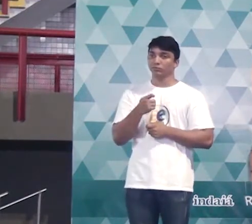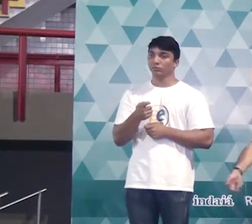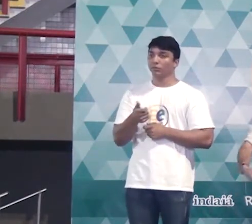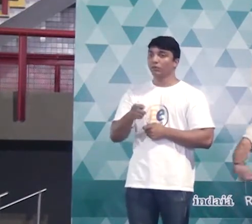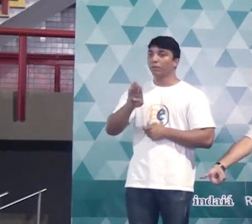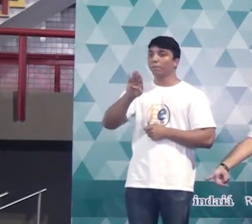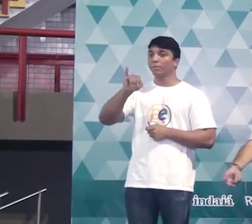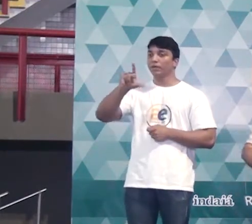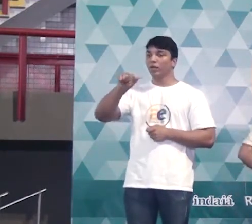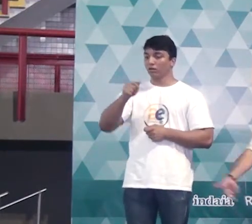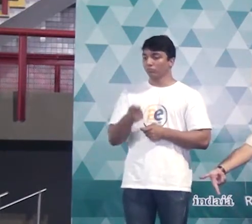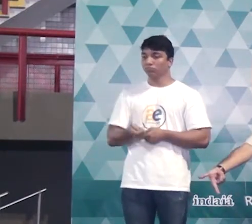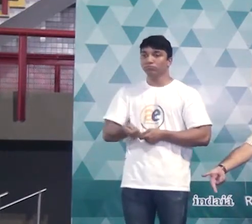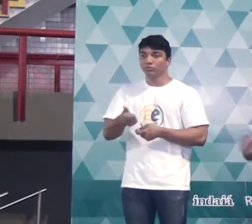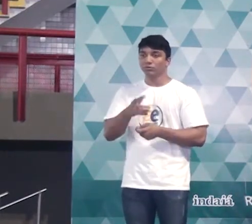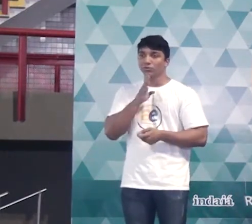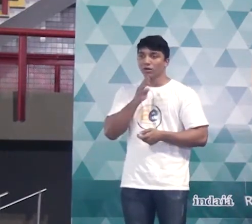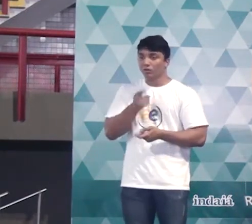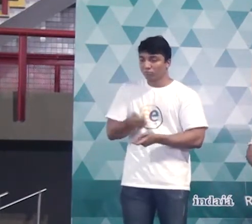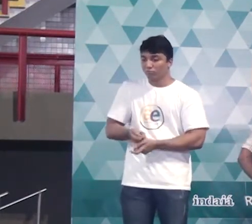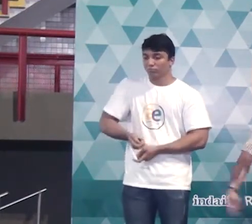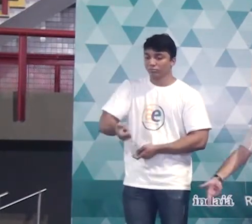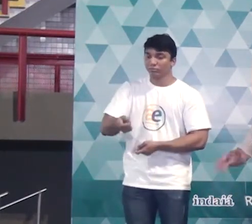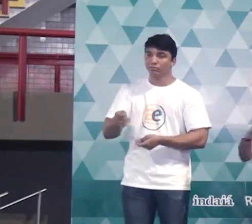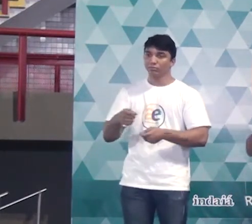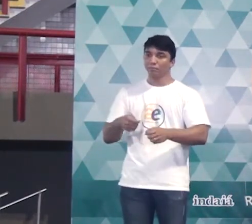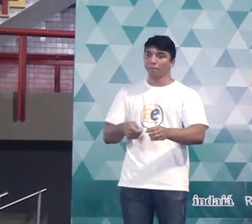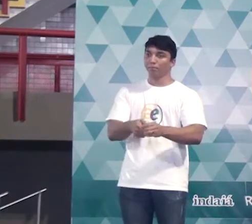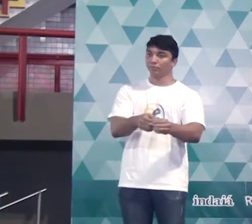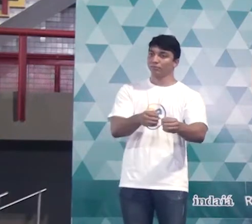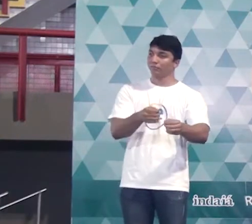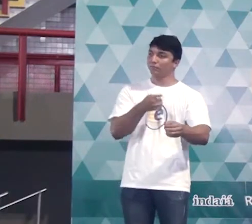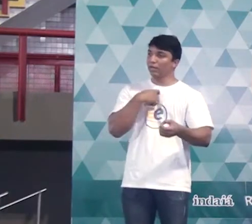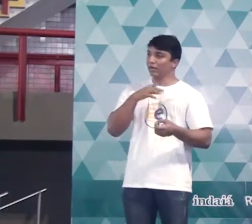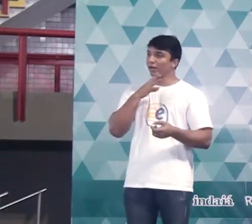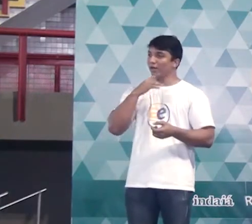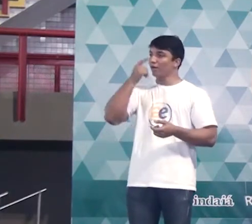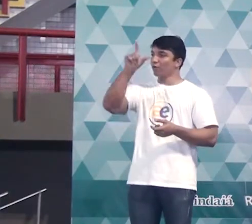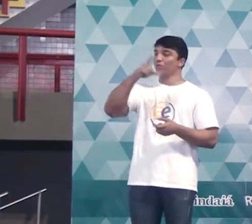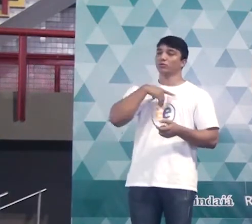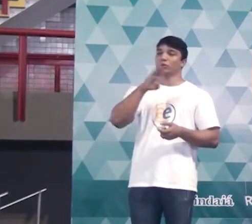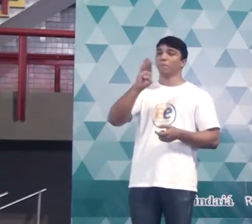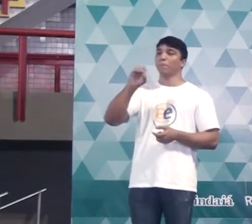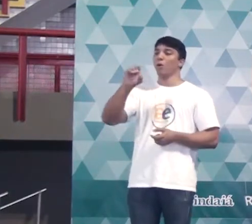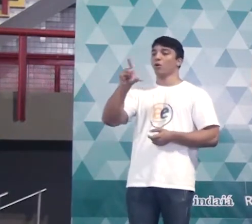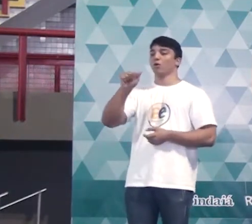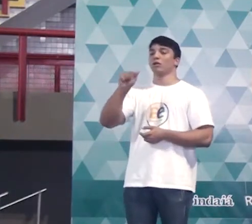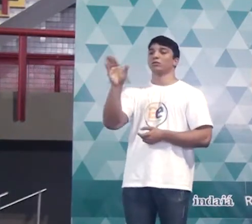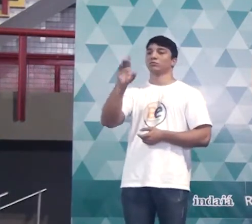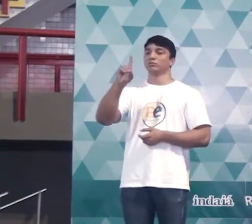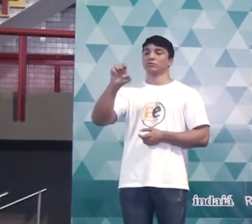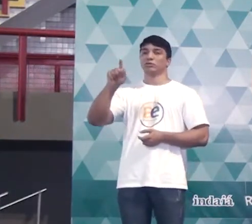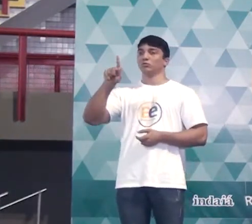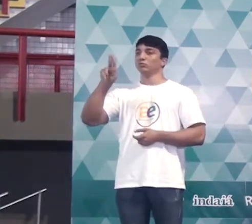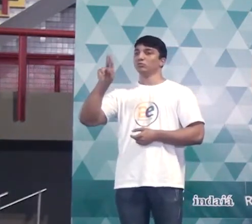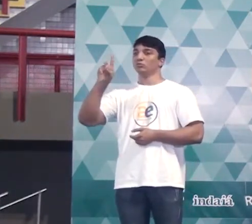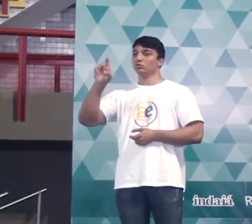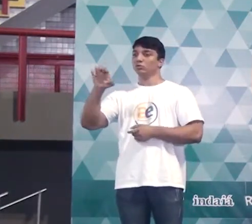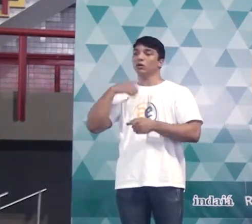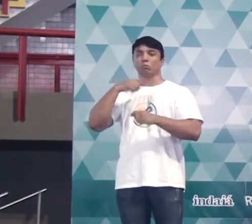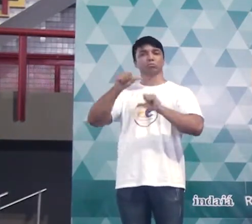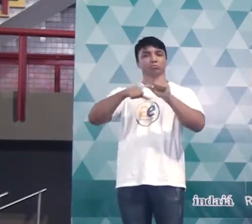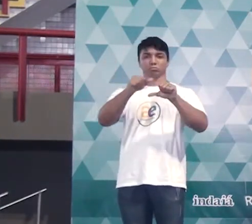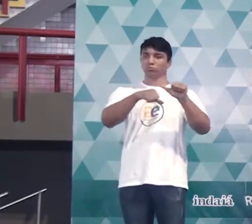Jogo bila, né? Aquela bolinha bila. Em outras regiões, bola de gude. Acontece